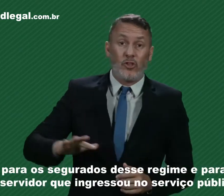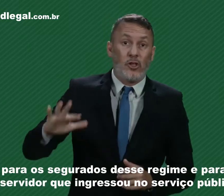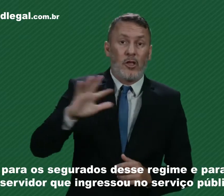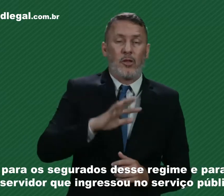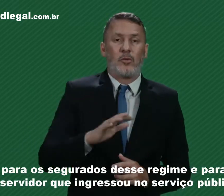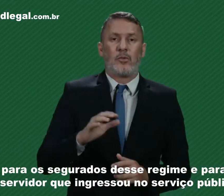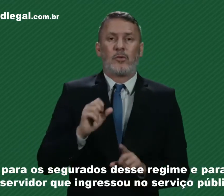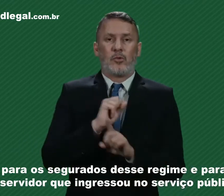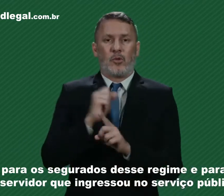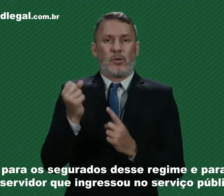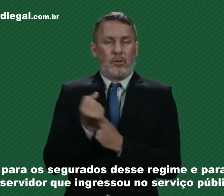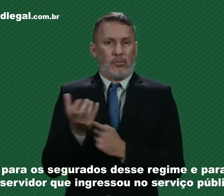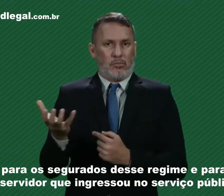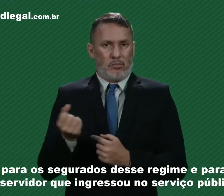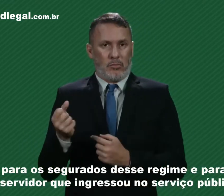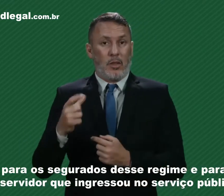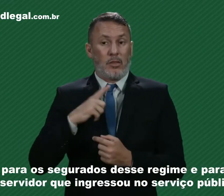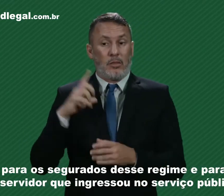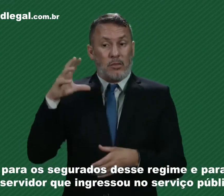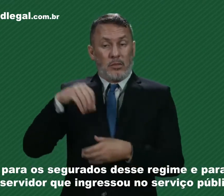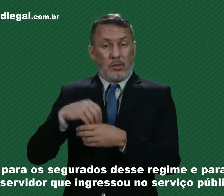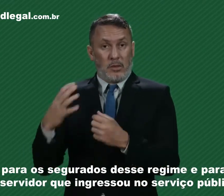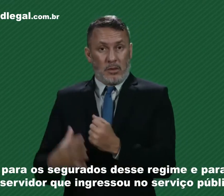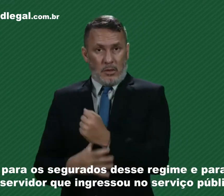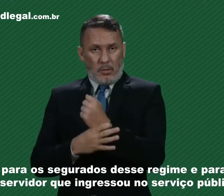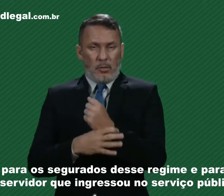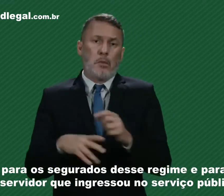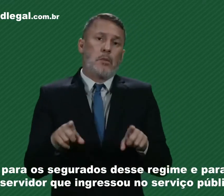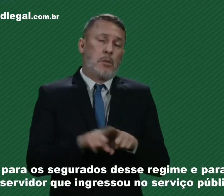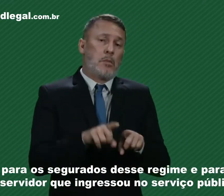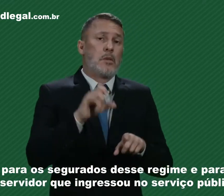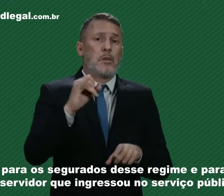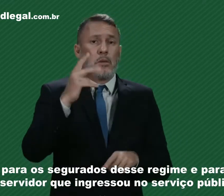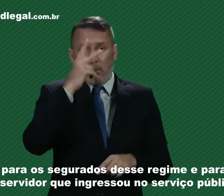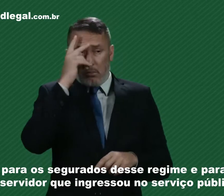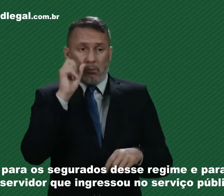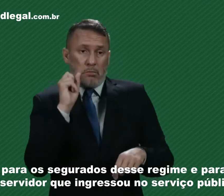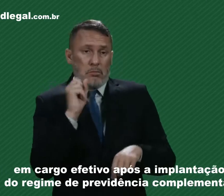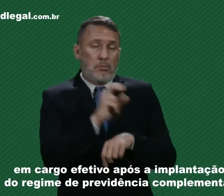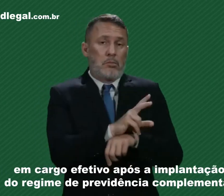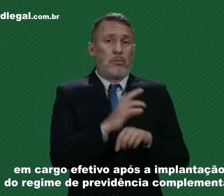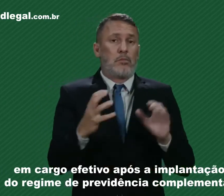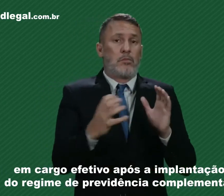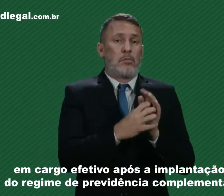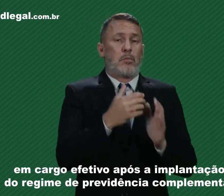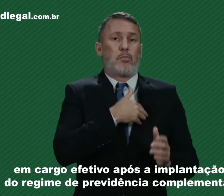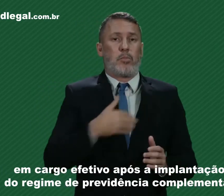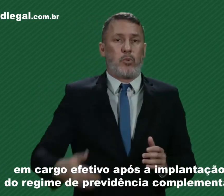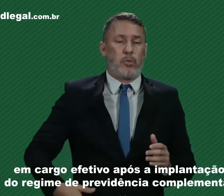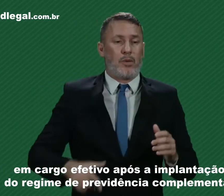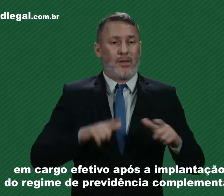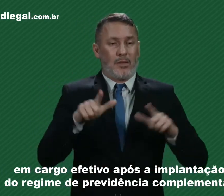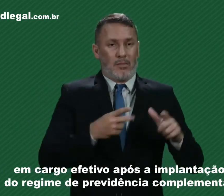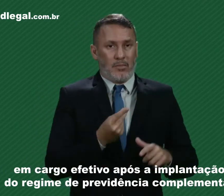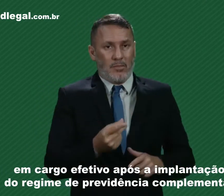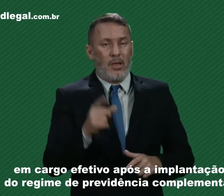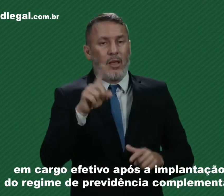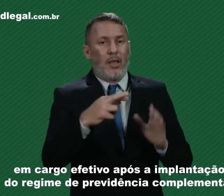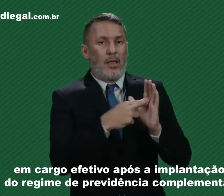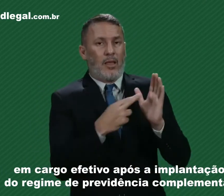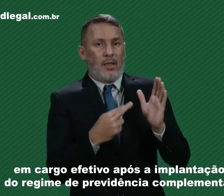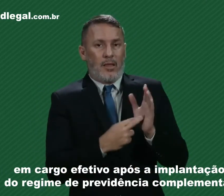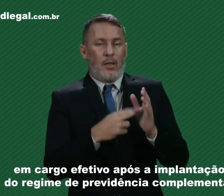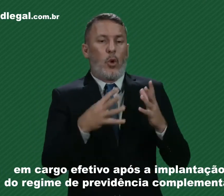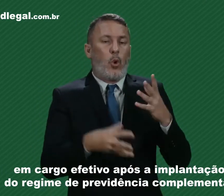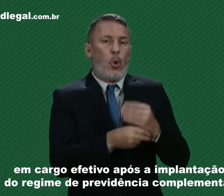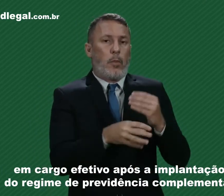social para os segurados desse regime e para o servidor que ingressou no serviço público em cargo efetivo após a implantação do regime